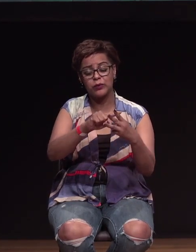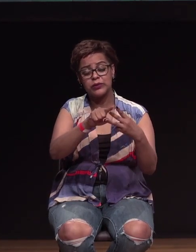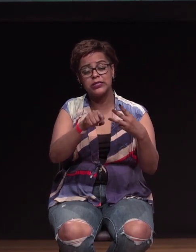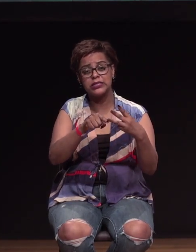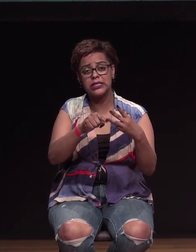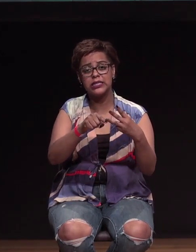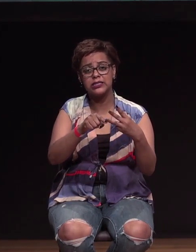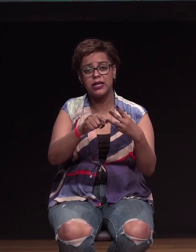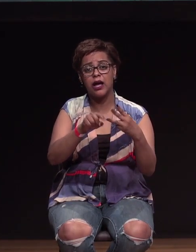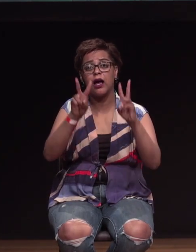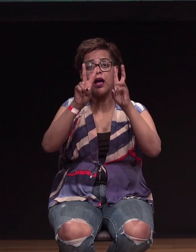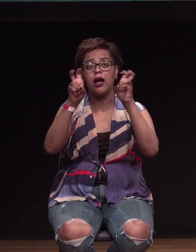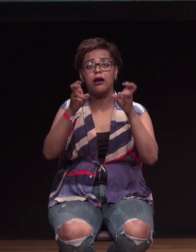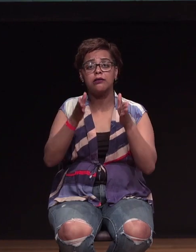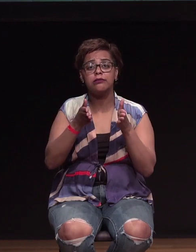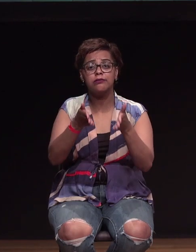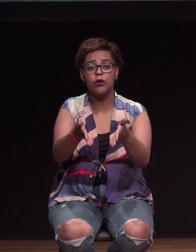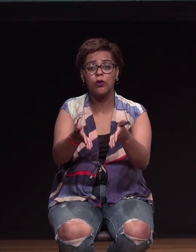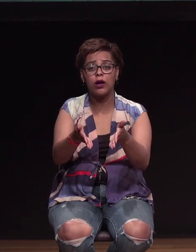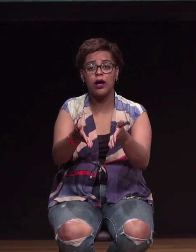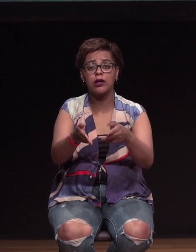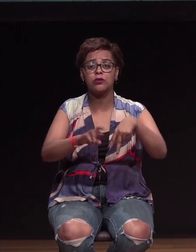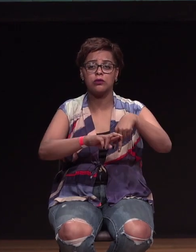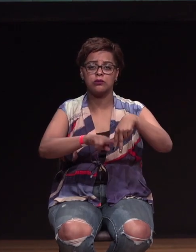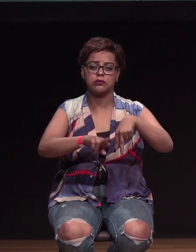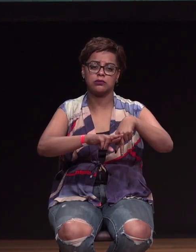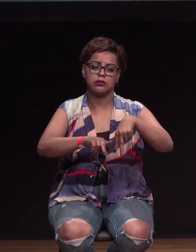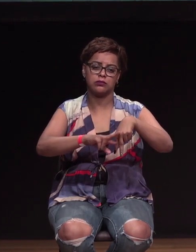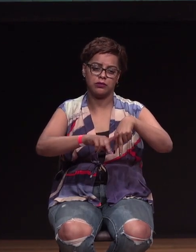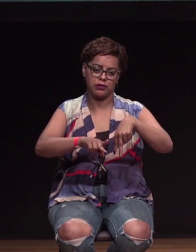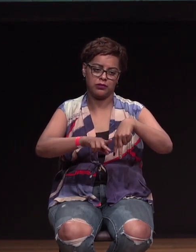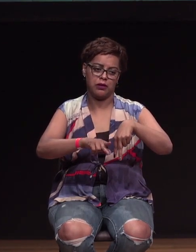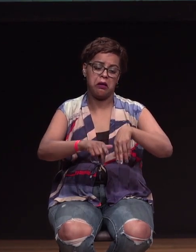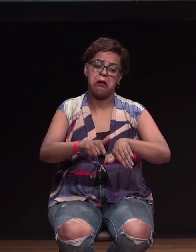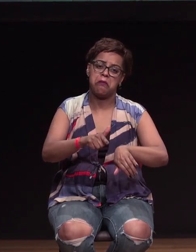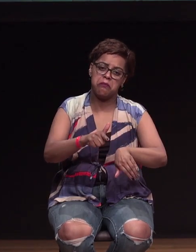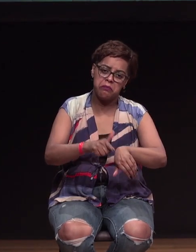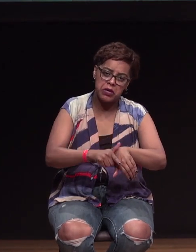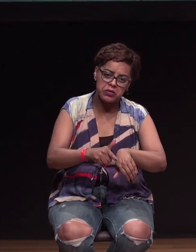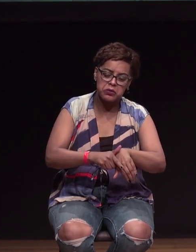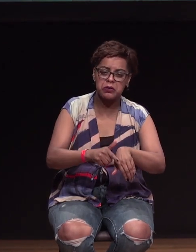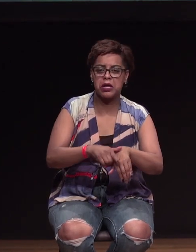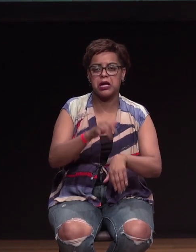escancarada, a temática da orientação sexual. Personagens